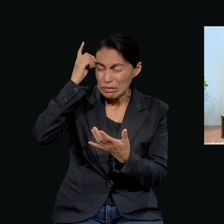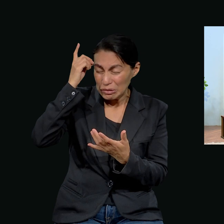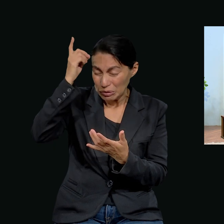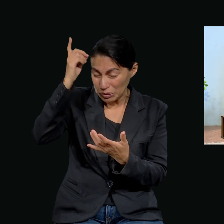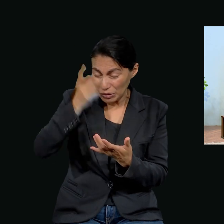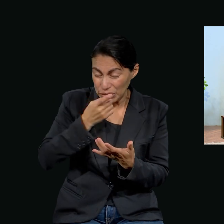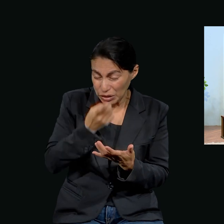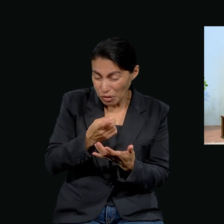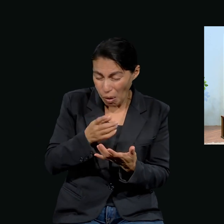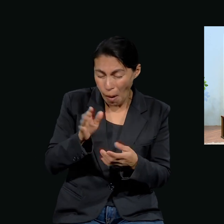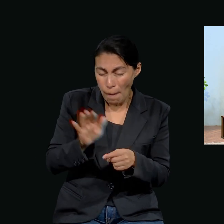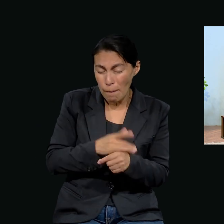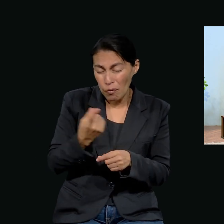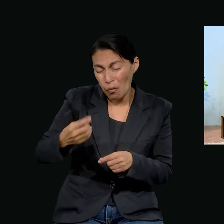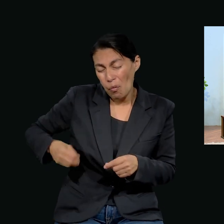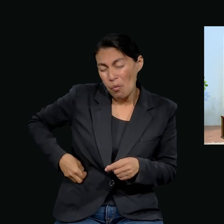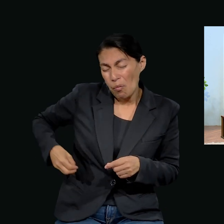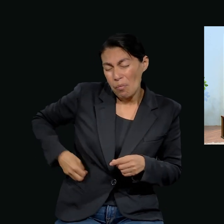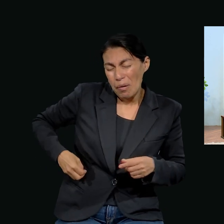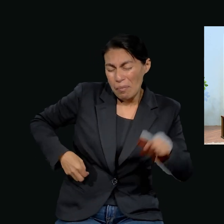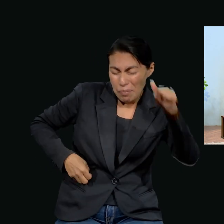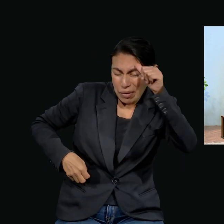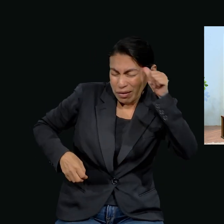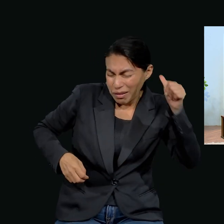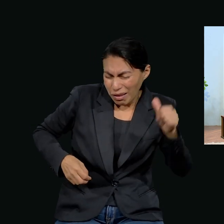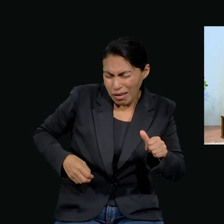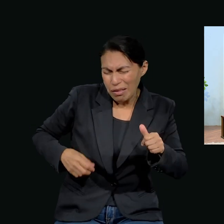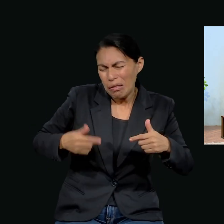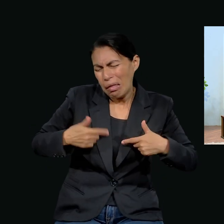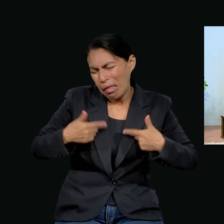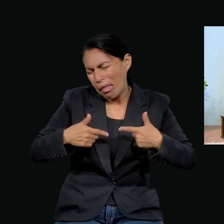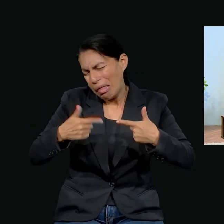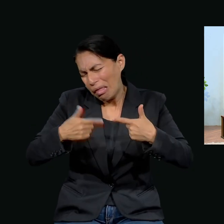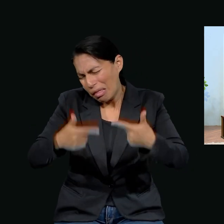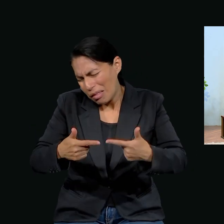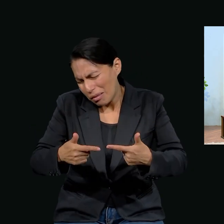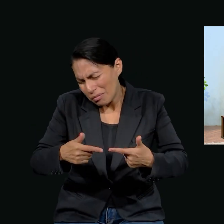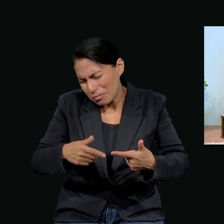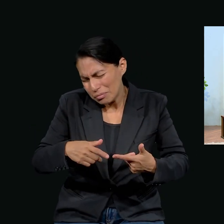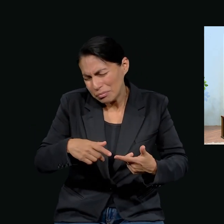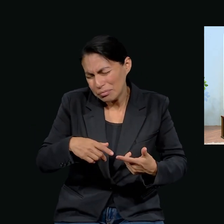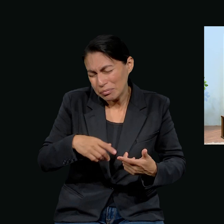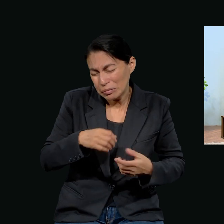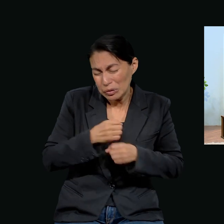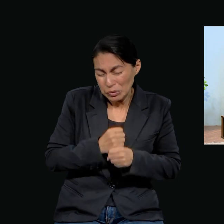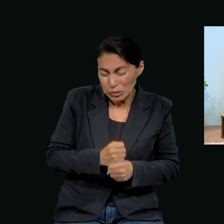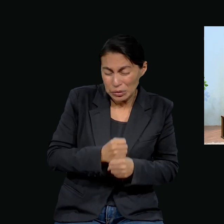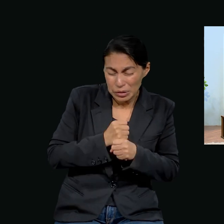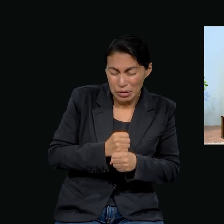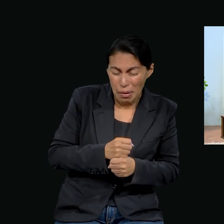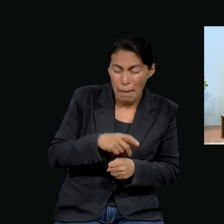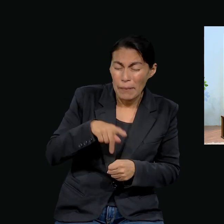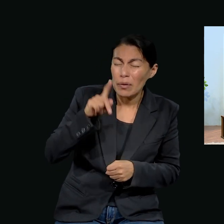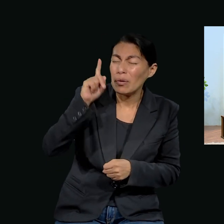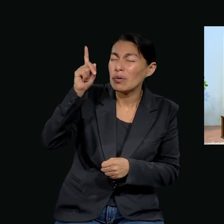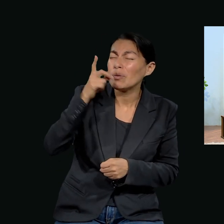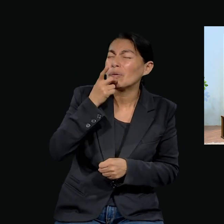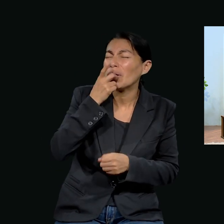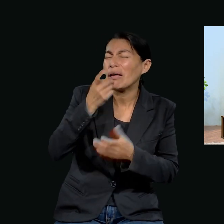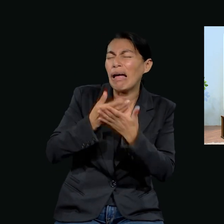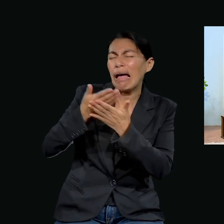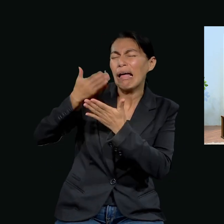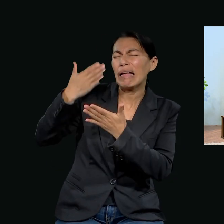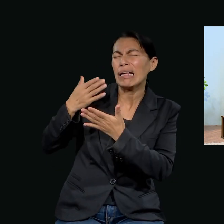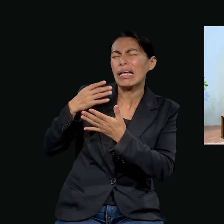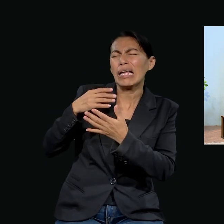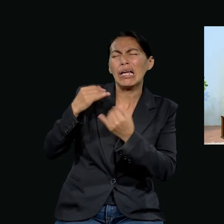desgracias Tanto dolor Pero sabemos Señor Que tu has dicho Que esto es como Los dolores de parto Y cuando Cristo Jesús Haga